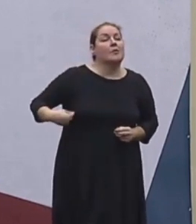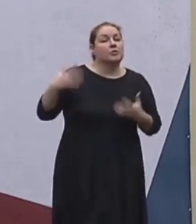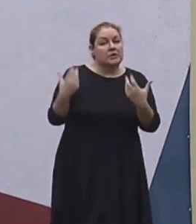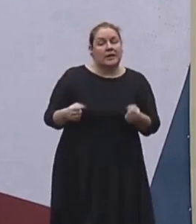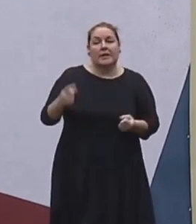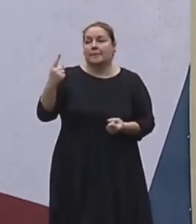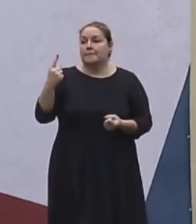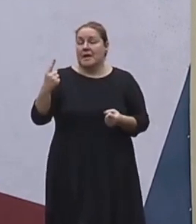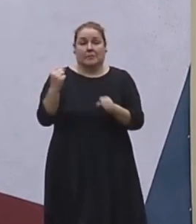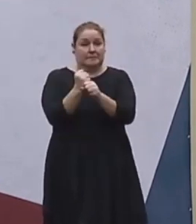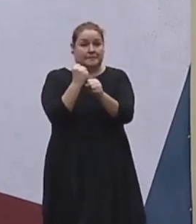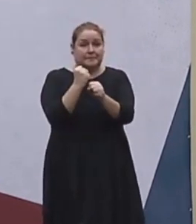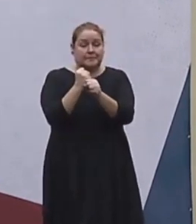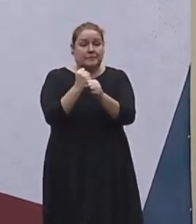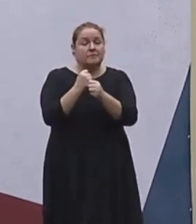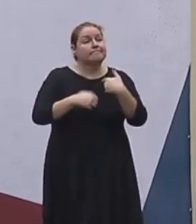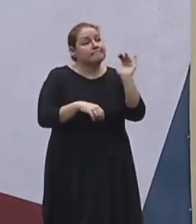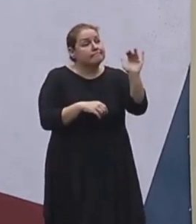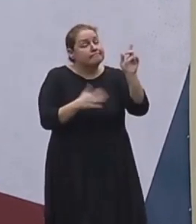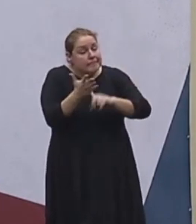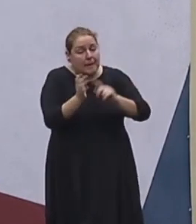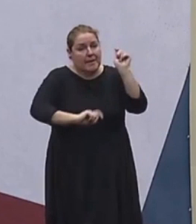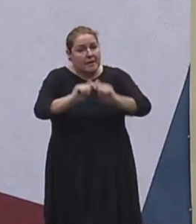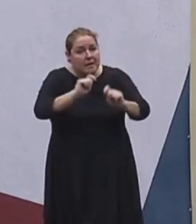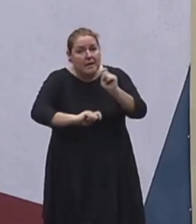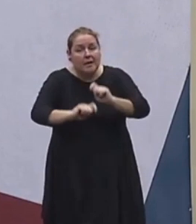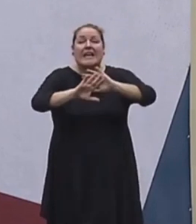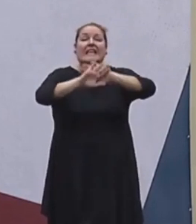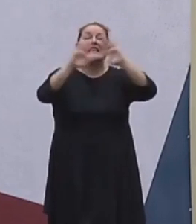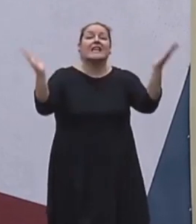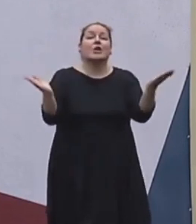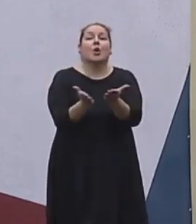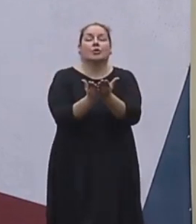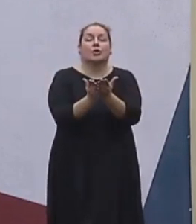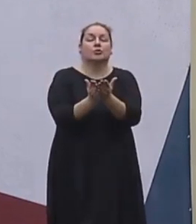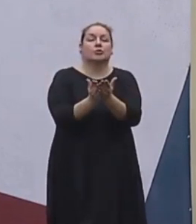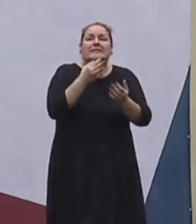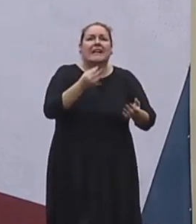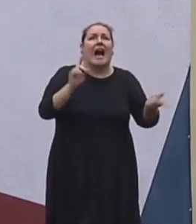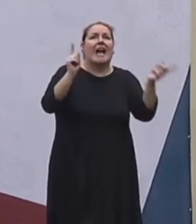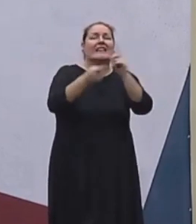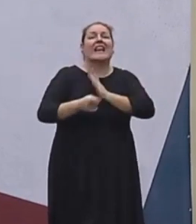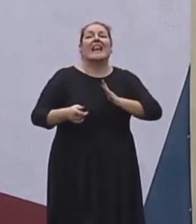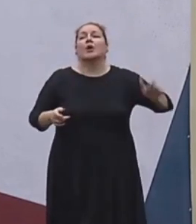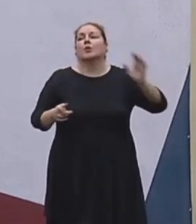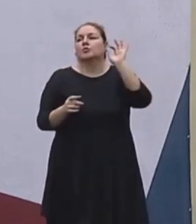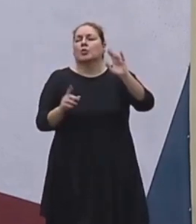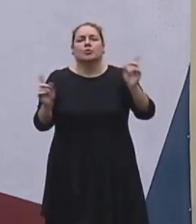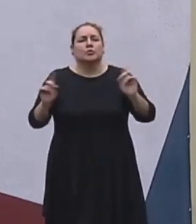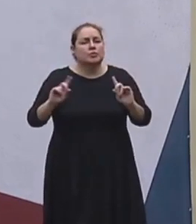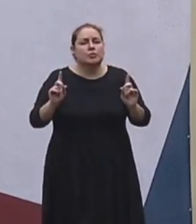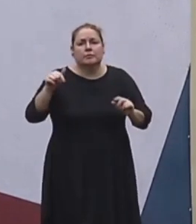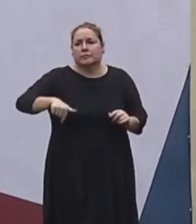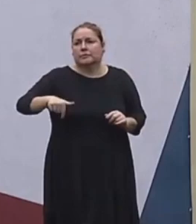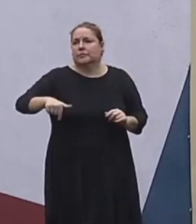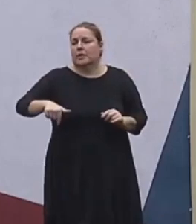κρατική υπηρεσία που καλείται να υλοποιήσει τους γενικότερους αντιλαϊκούς σχεδιασμούς. Δεν είναι